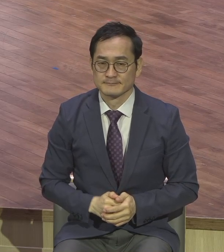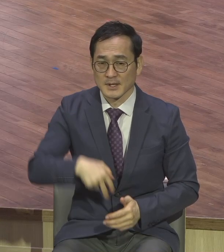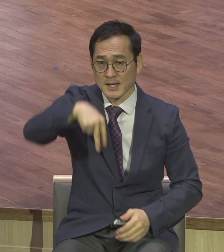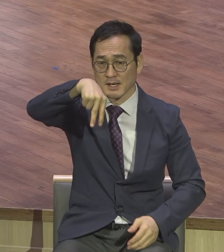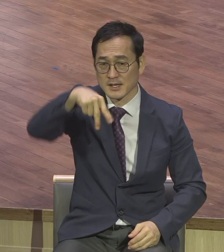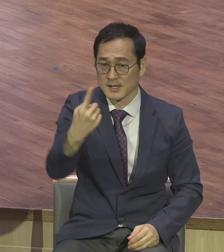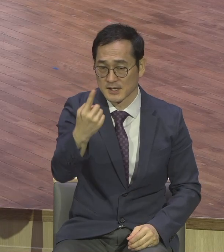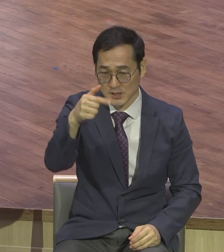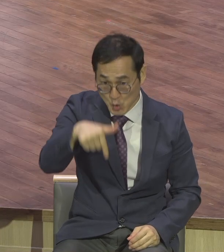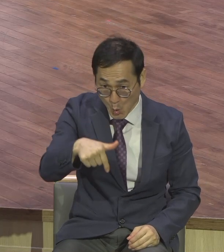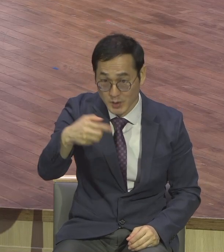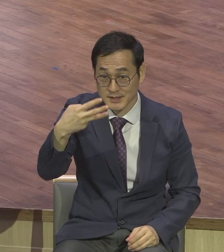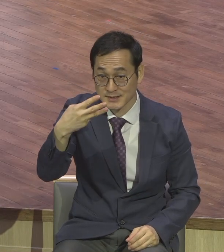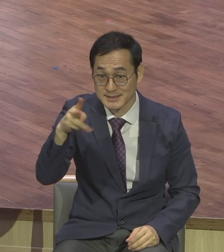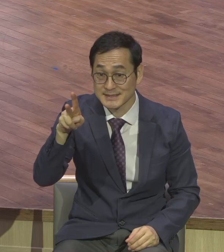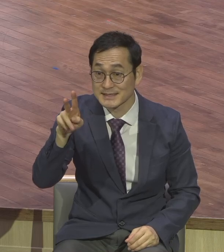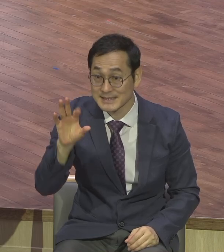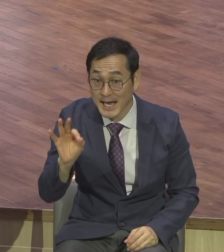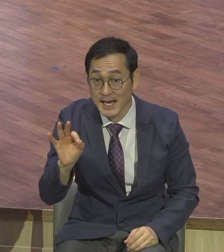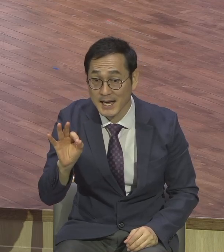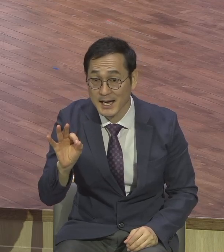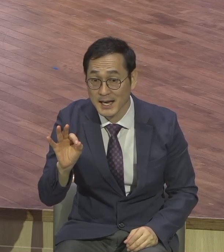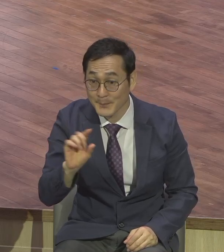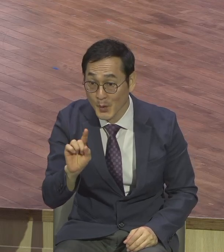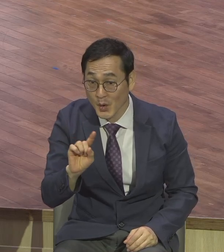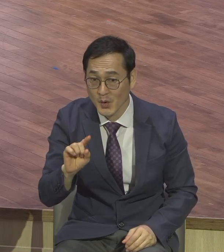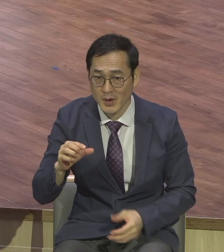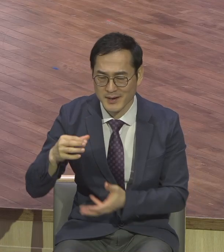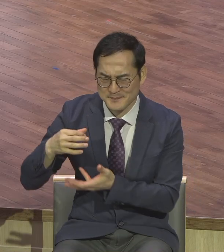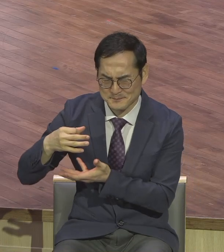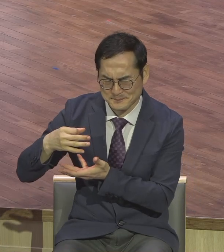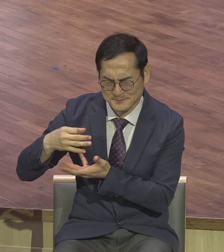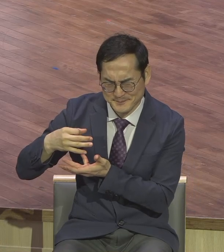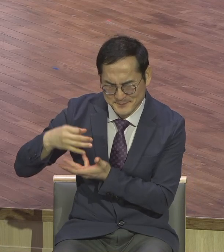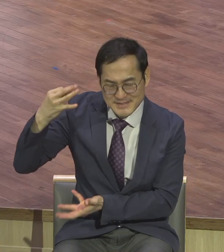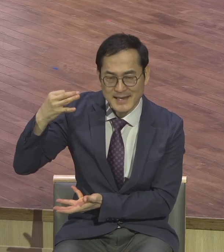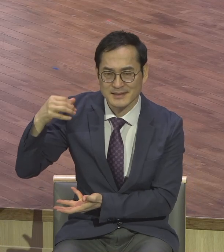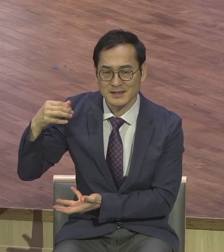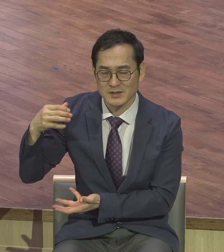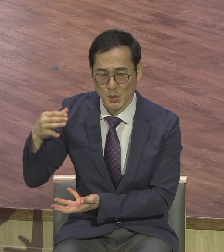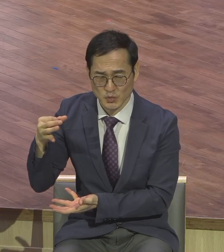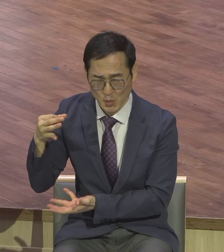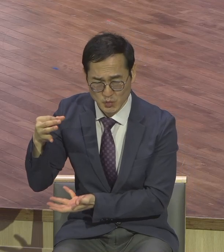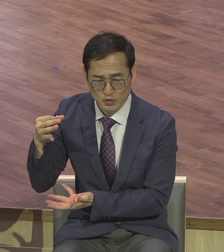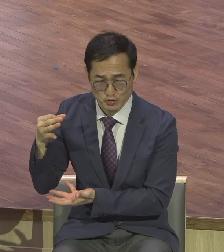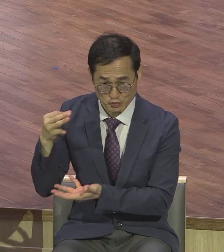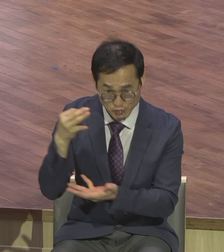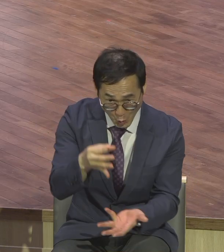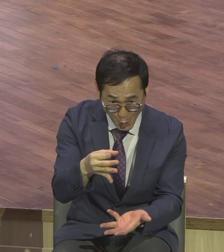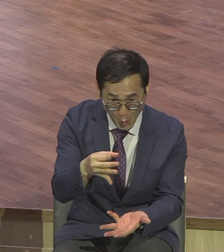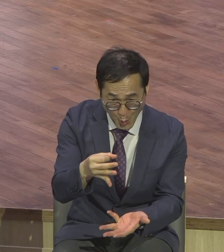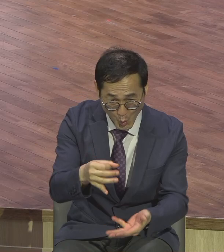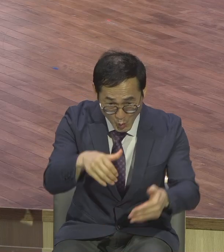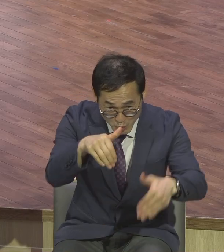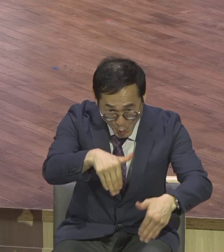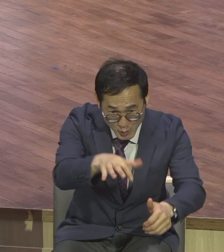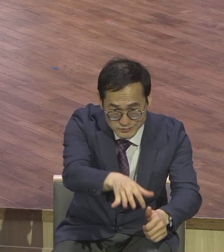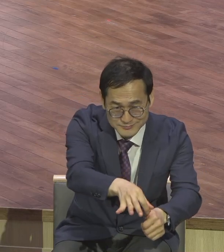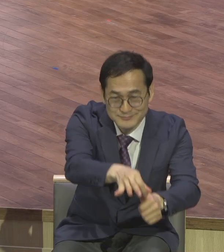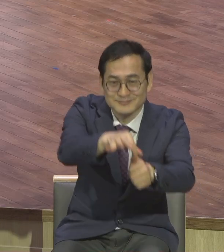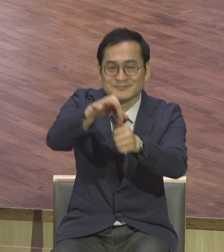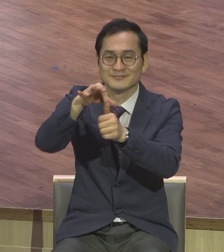속량이란 말은 대단히 값비싼 대가를 지불하고